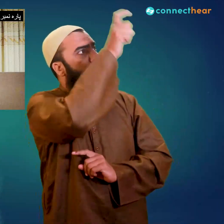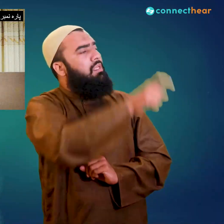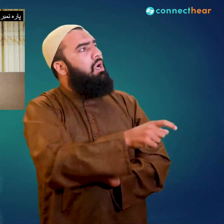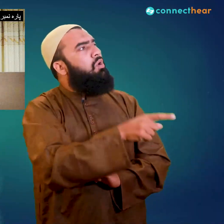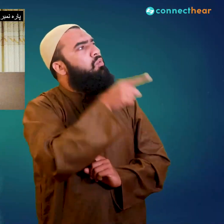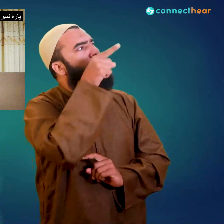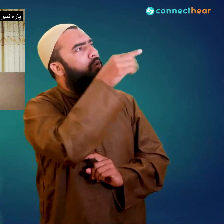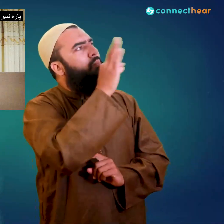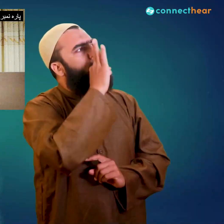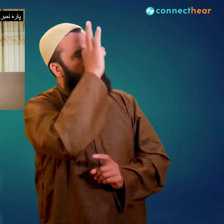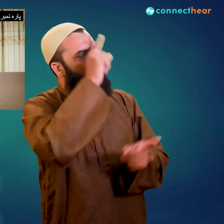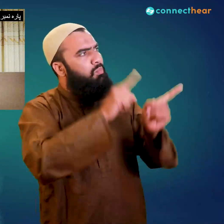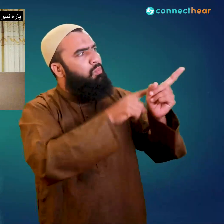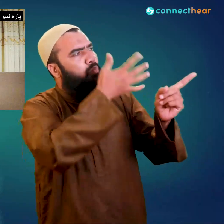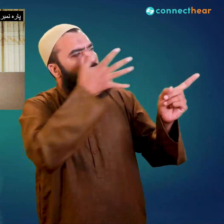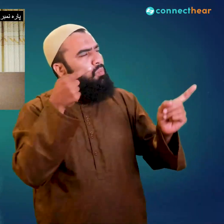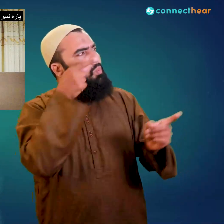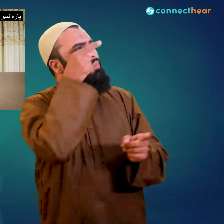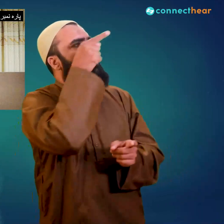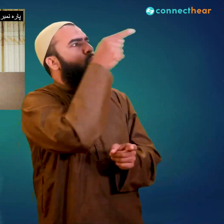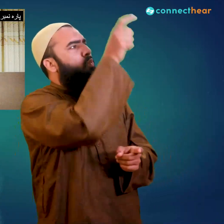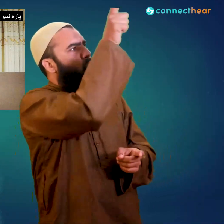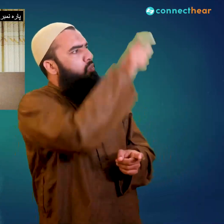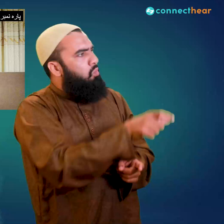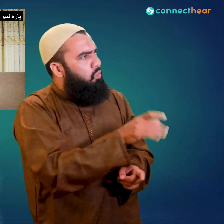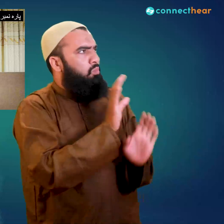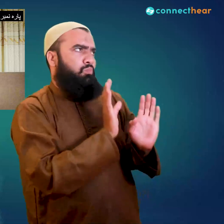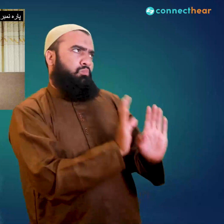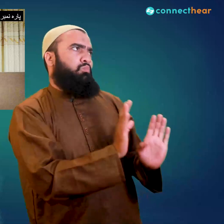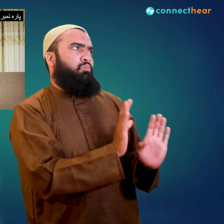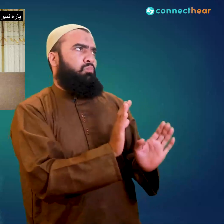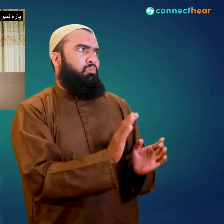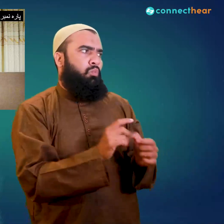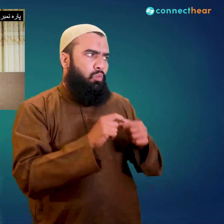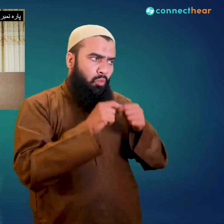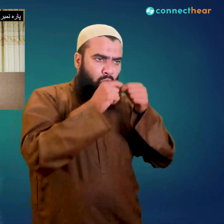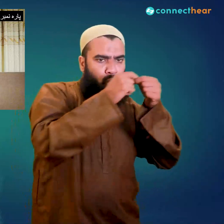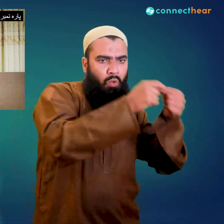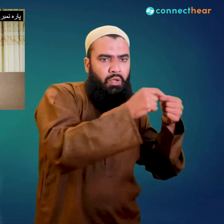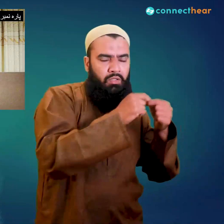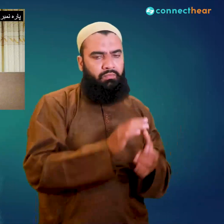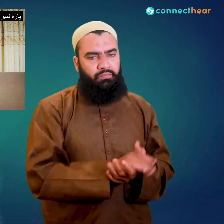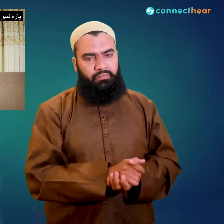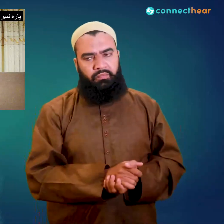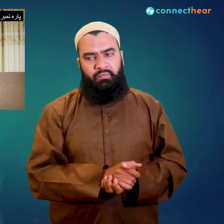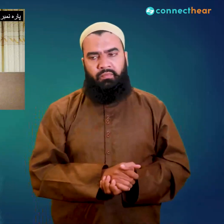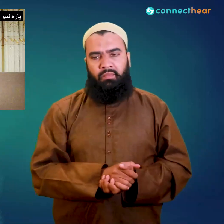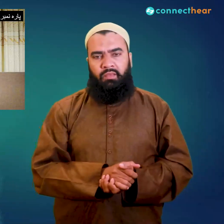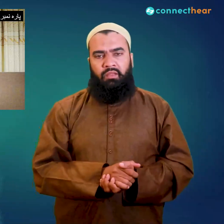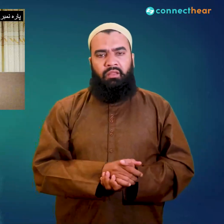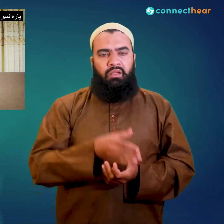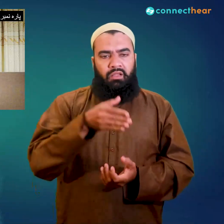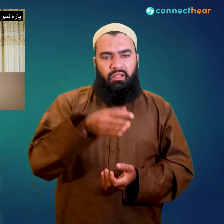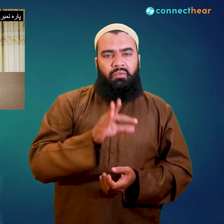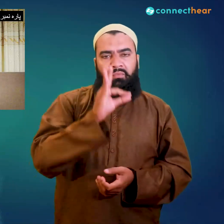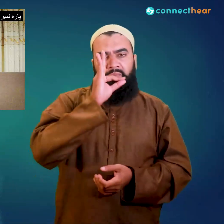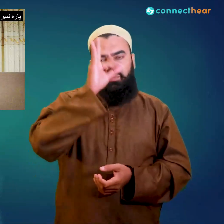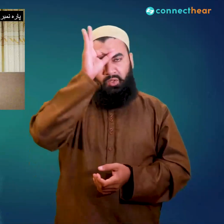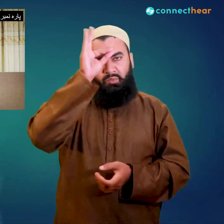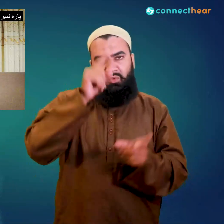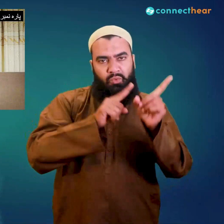اور ان کے کچھ بشرے سے وہ معلوم کر چکے تھے کہ یہ یوسف علیہ السلام ہی ہیں، لیکن اس موقع